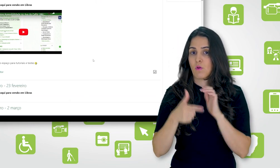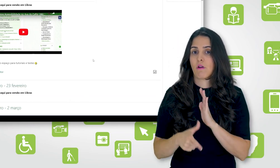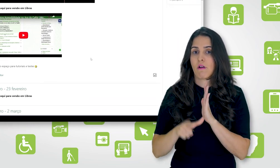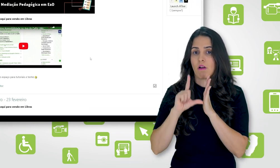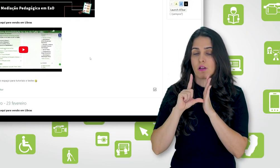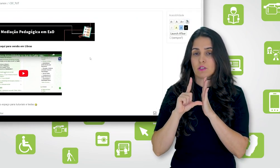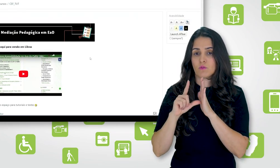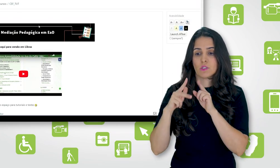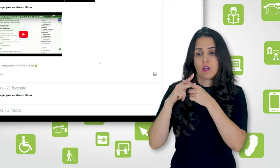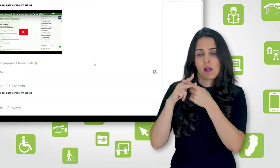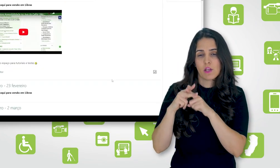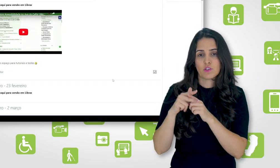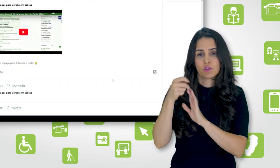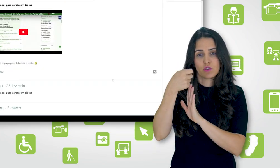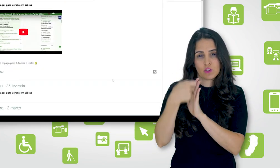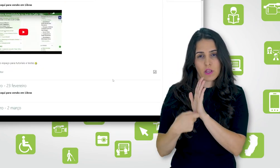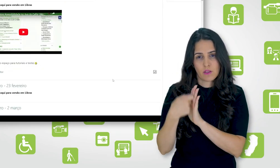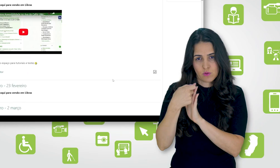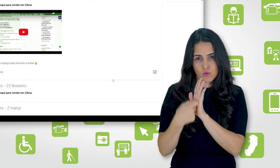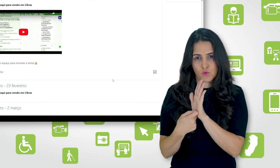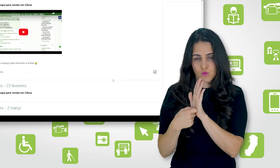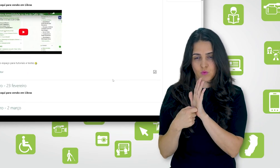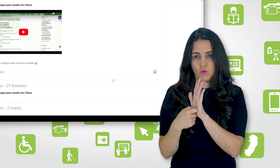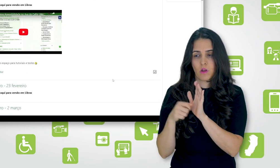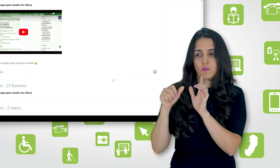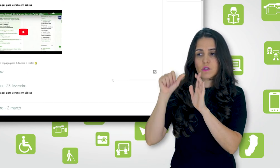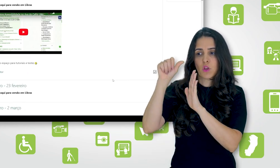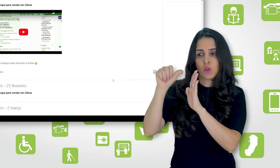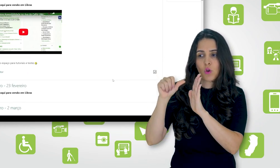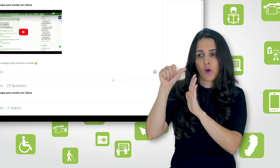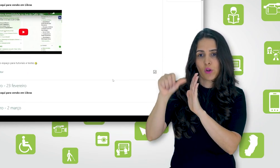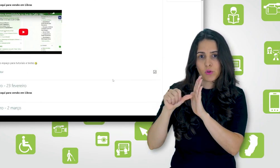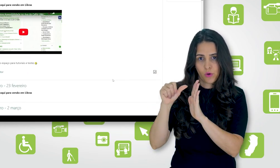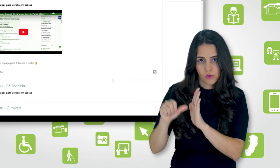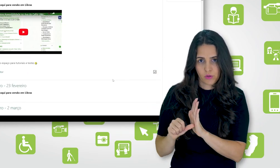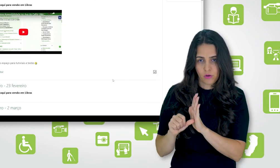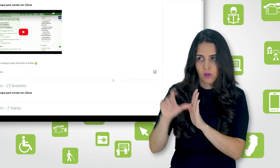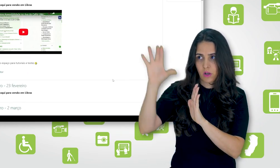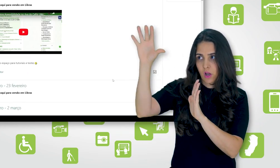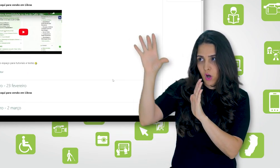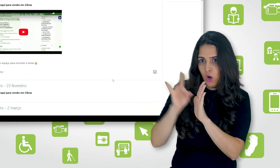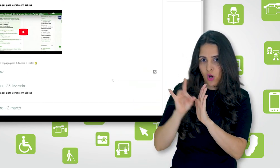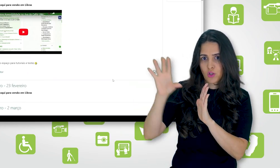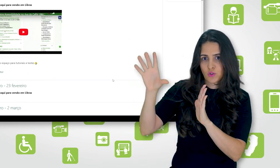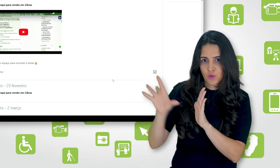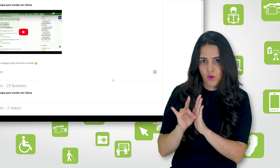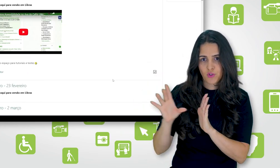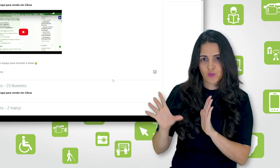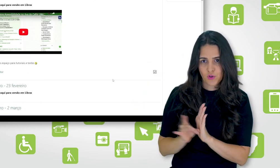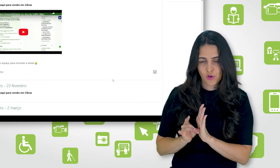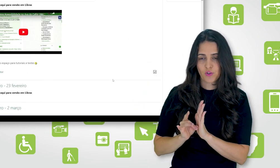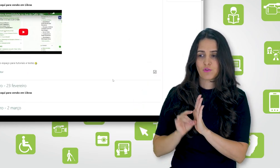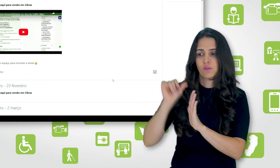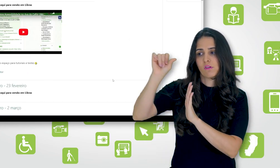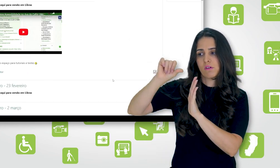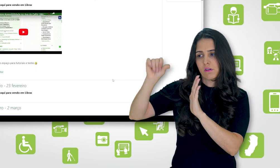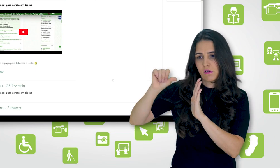de fazer essa troca dos códigos você pegou o código modelo faz alteração